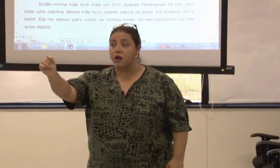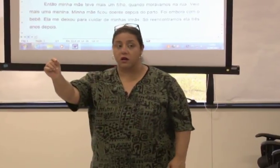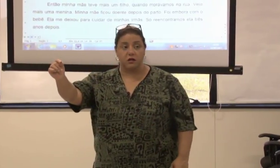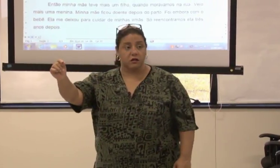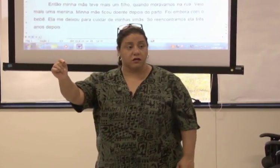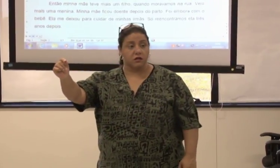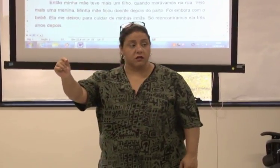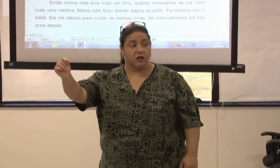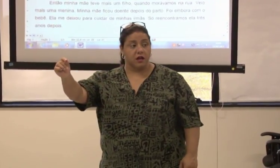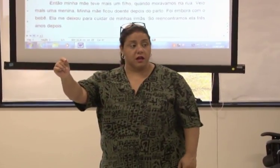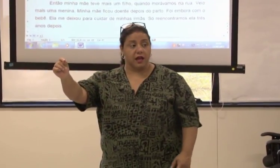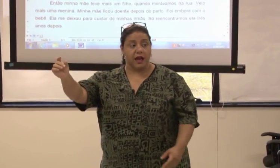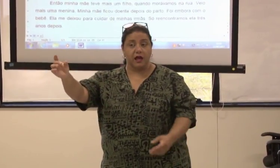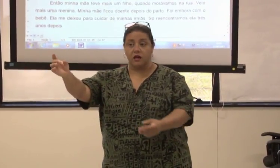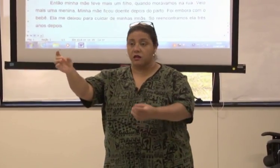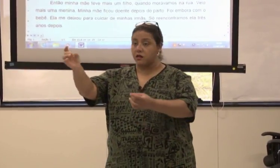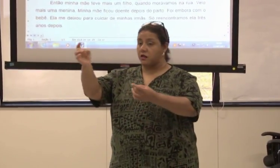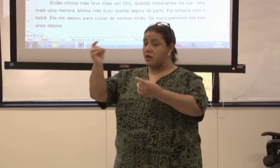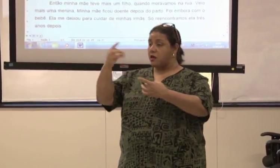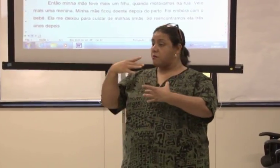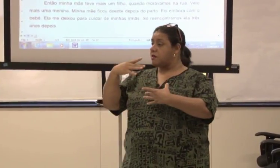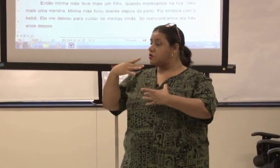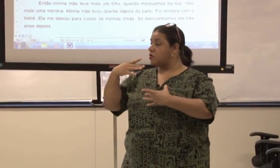embora. E ela me deixou.